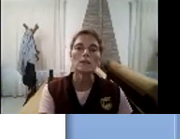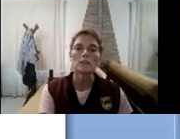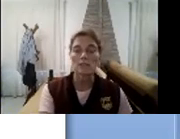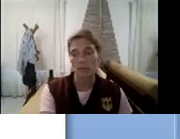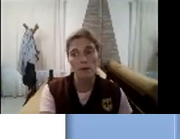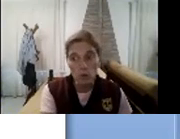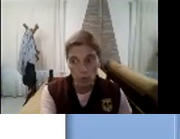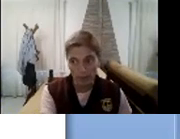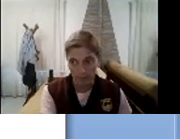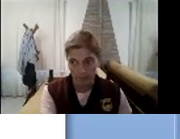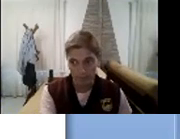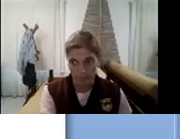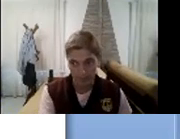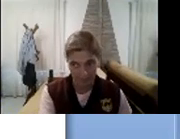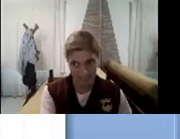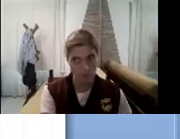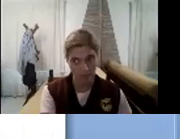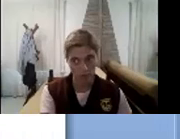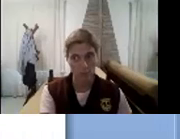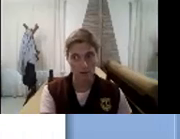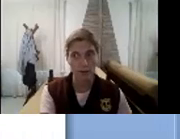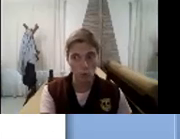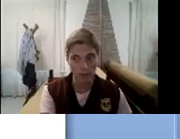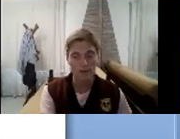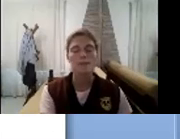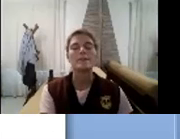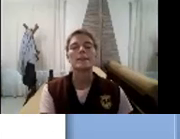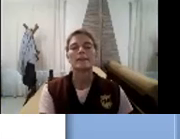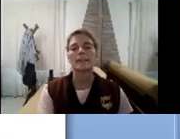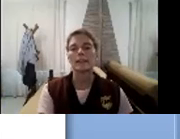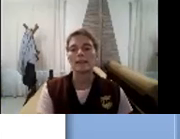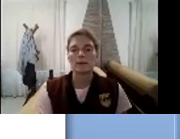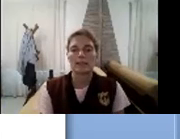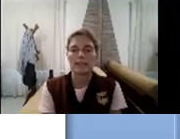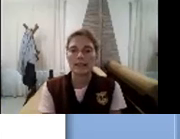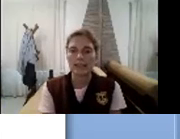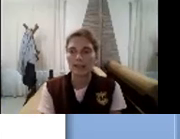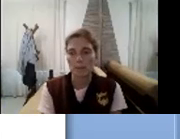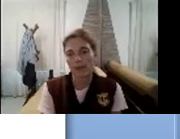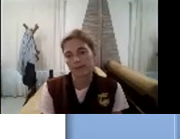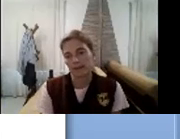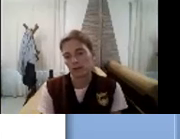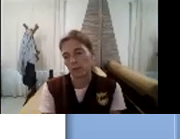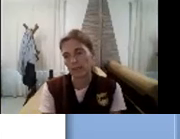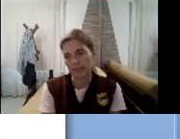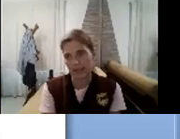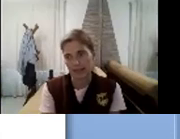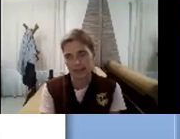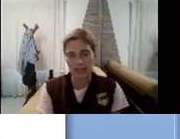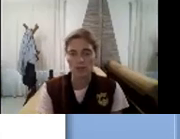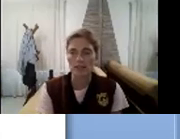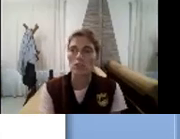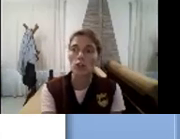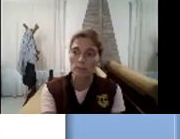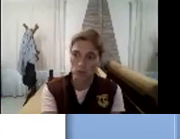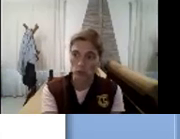Claro. Se llamaba Nube en Ah, qué ese lindo momento, nombre, se me llamaba encanta. Nube. Y la veterinaria después no la podía Sí. tener ahí, se